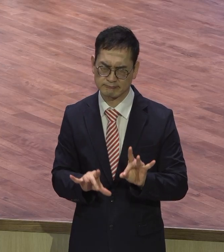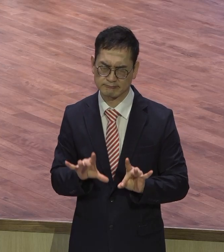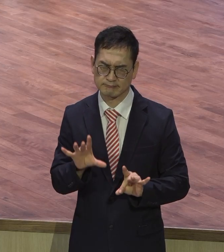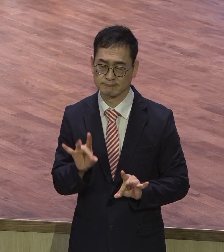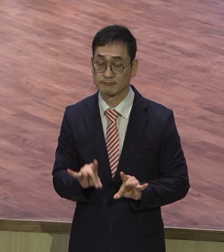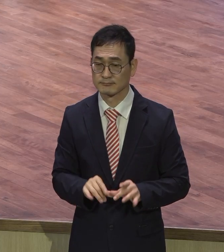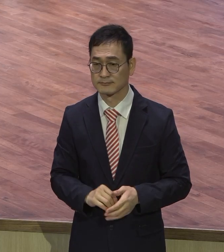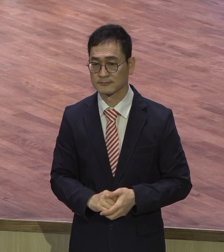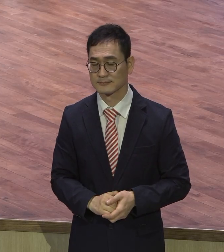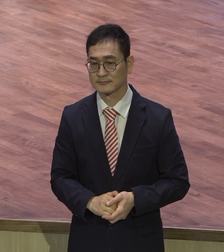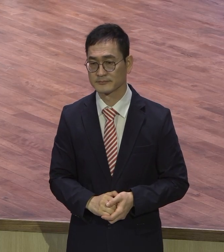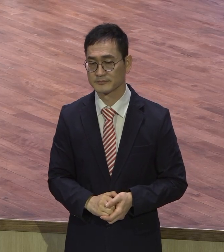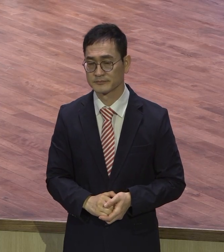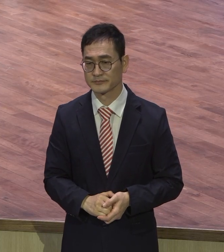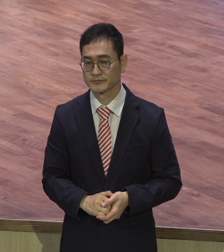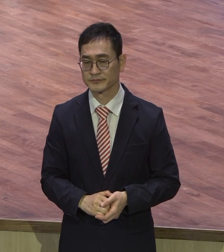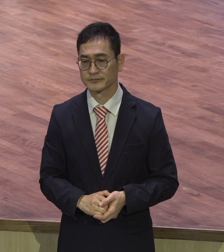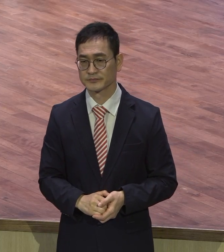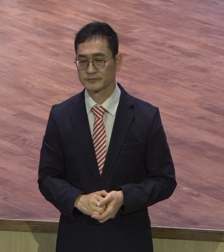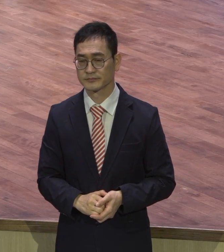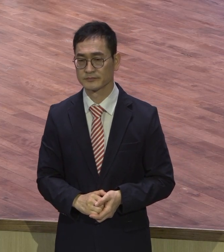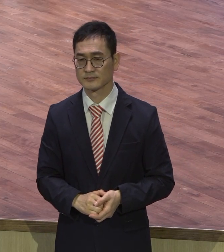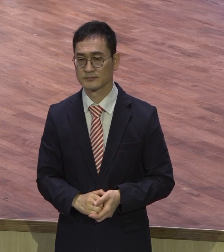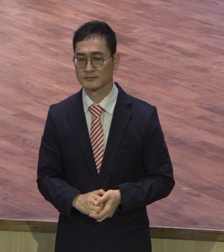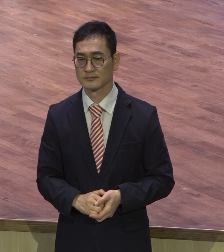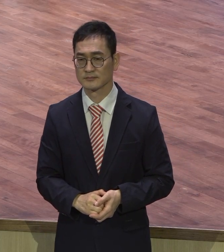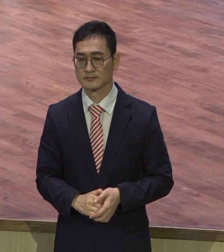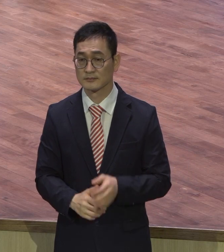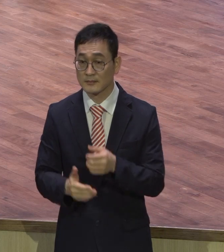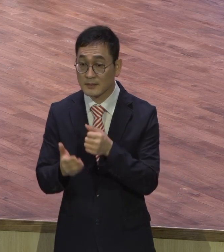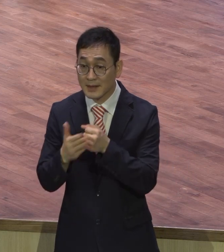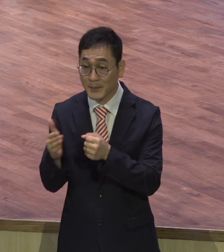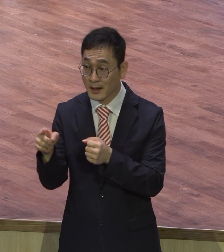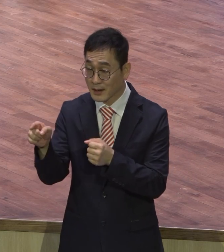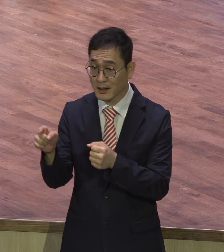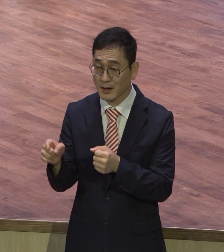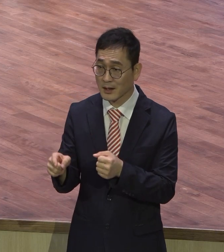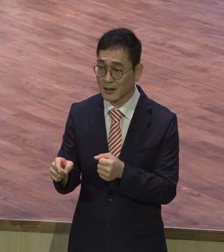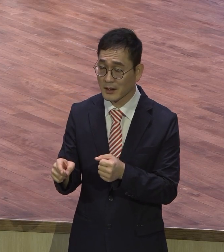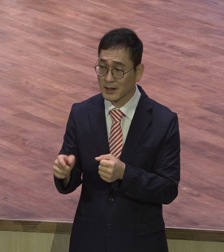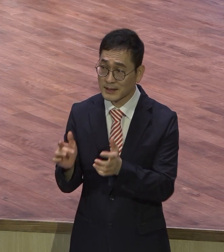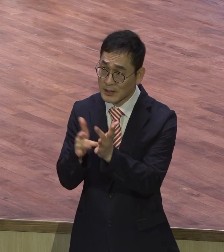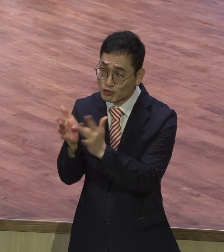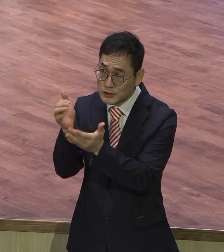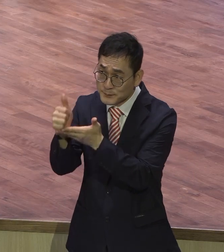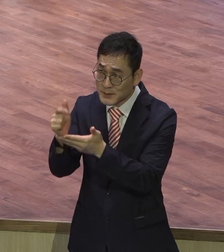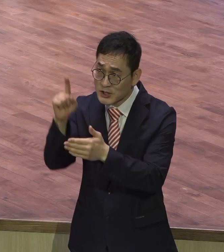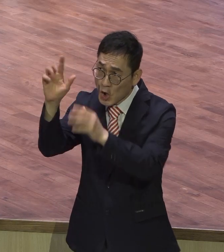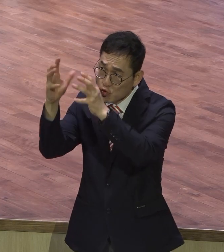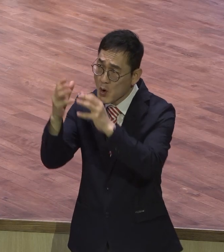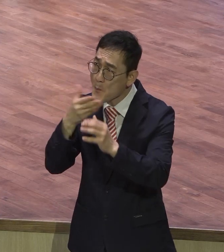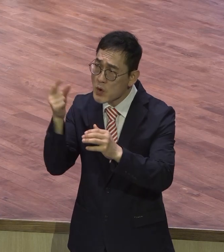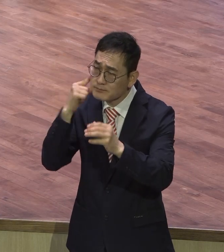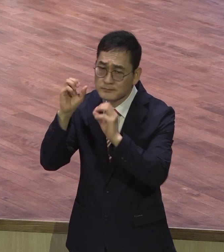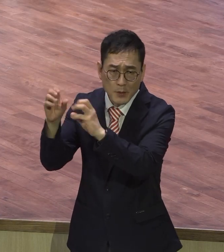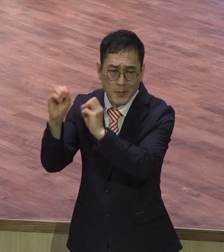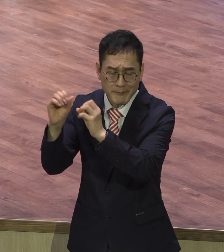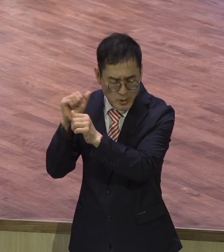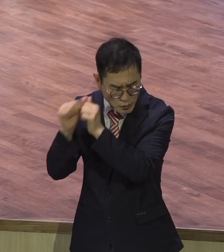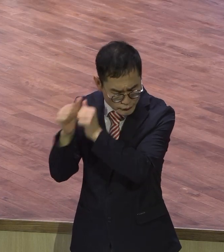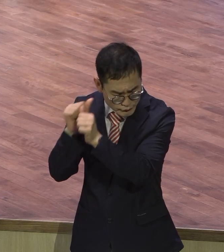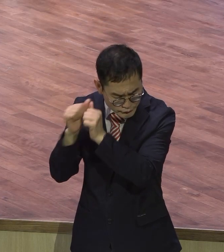한 상태였습니다. 이런 마태가 천국 봄을 전파하고 계시는 이 예수님에